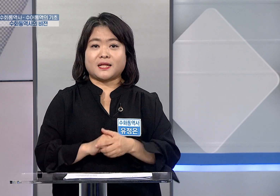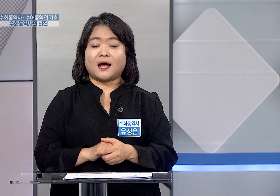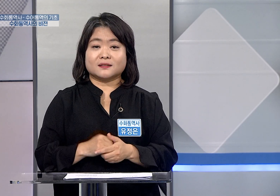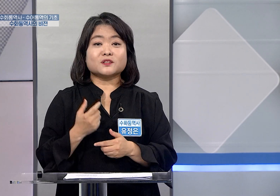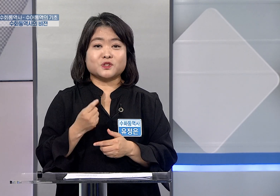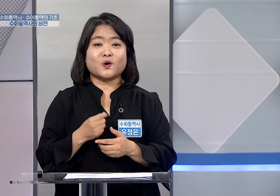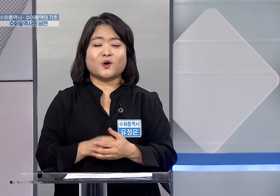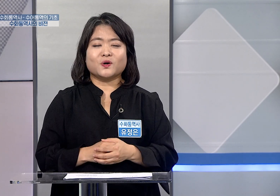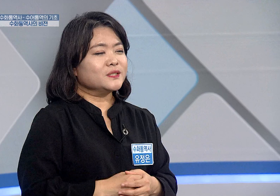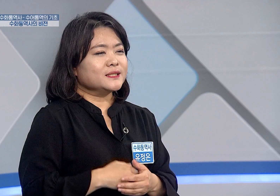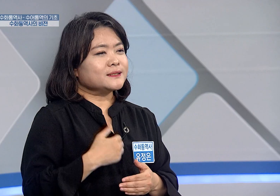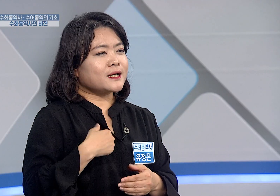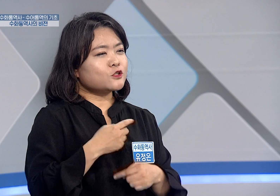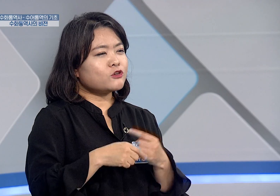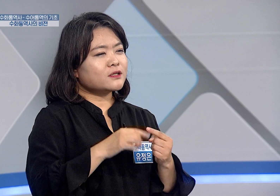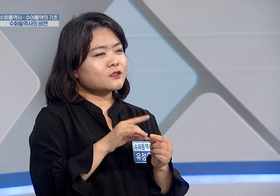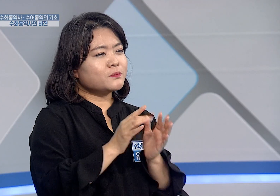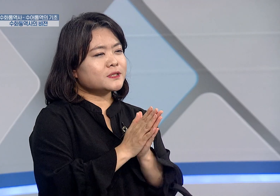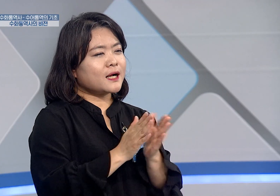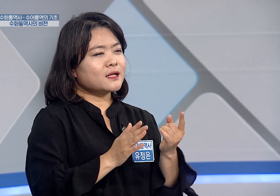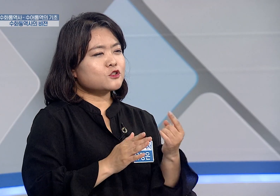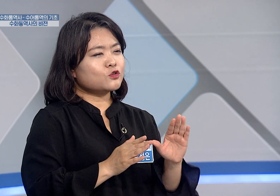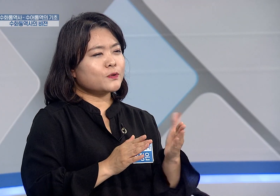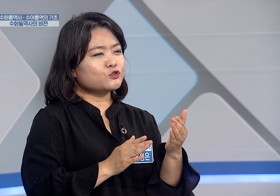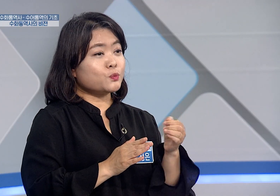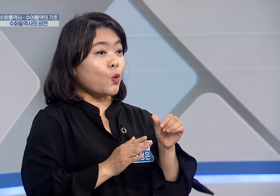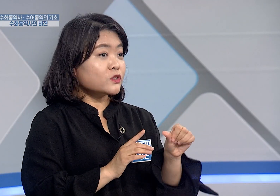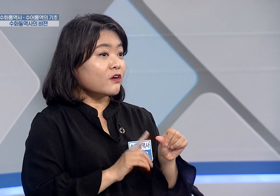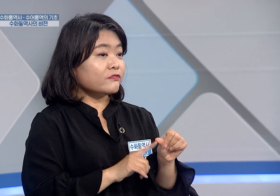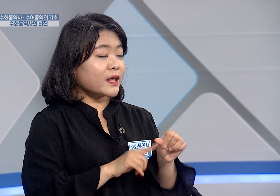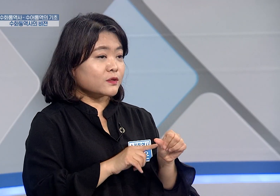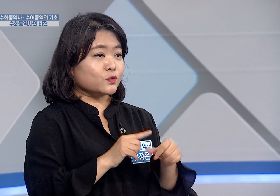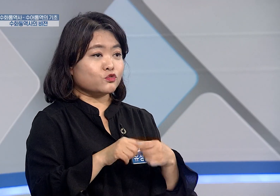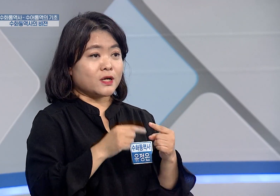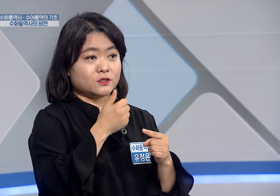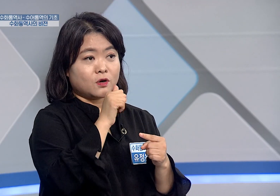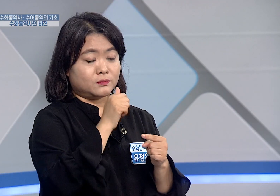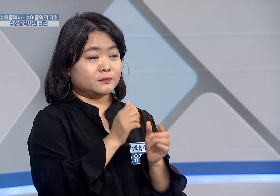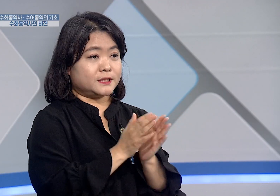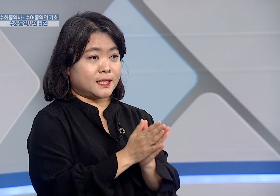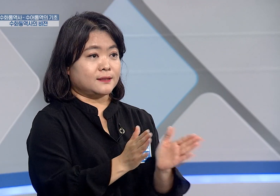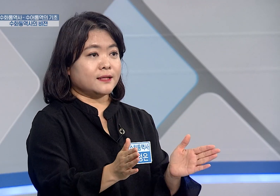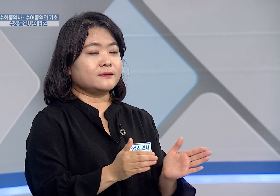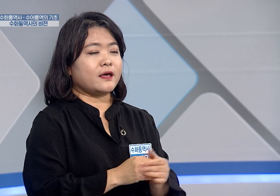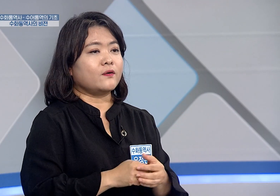도우미였습니다. 그렇죠. 제가 수화를 처음 시작한 1995년대에도 수화를 처음 시작을 했는데요.